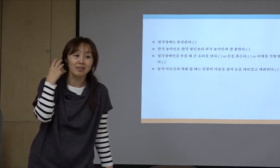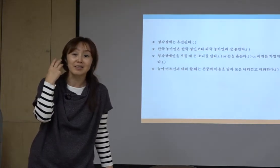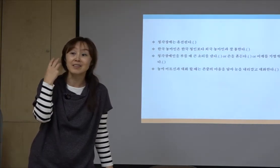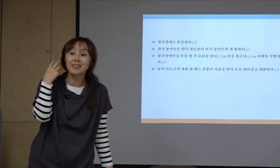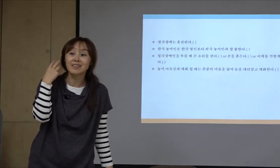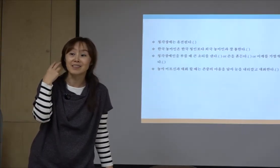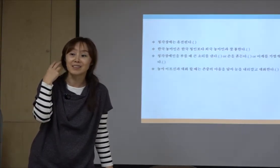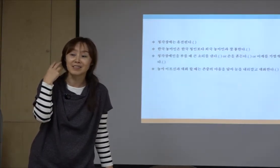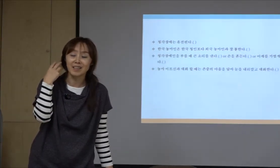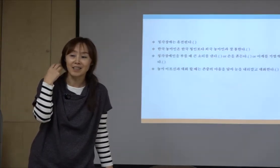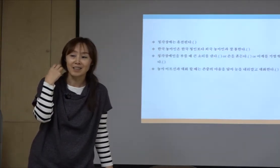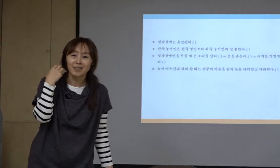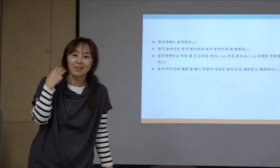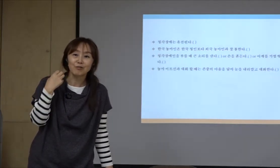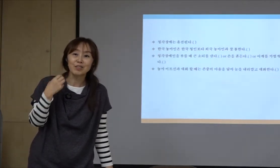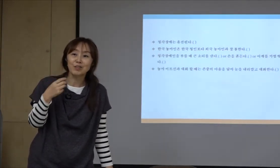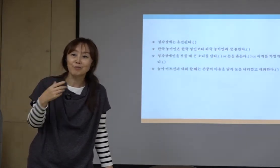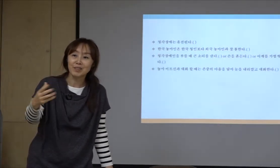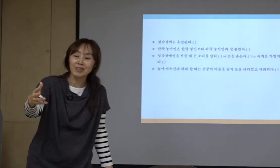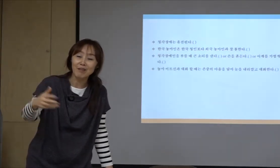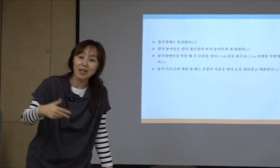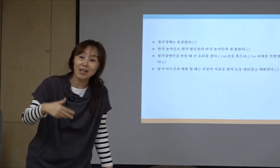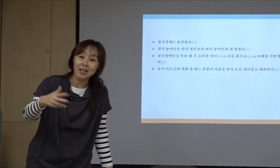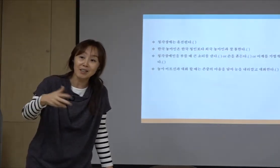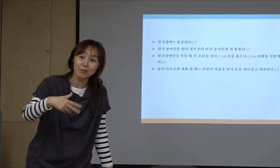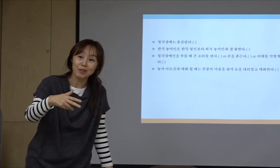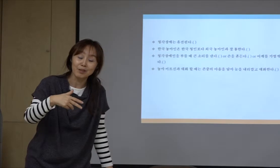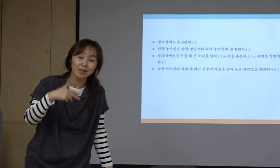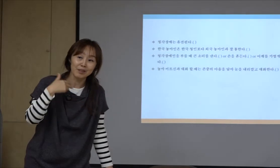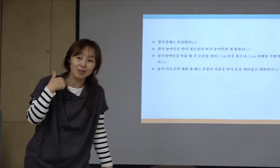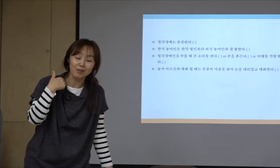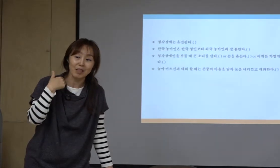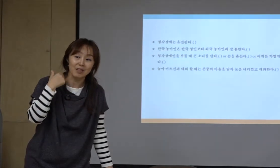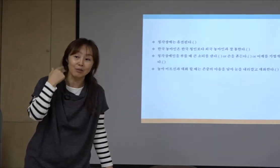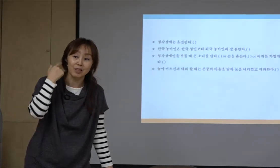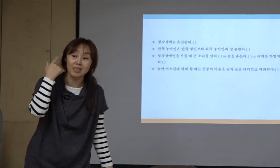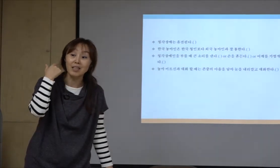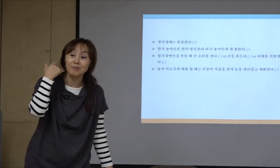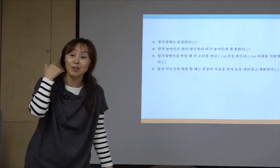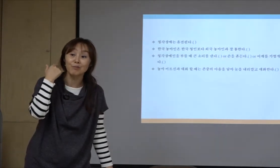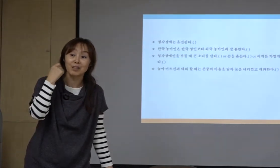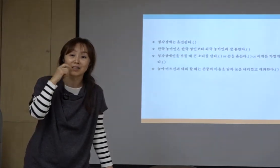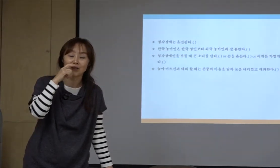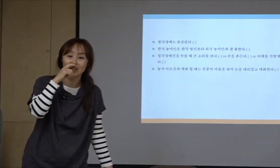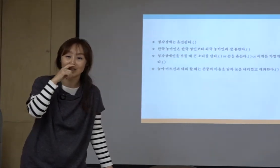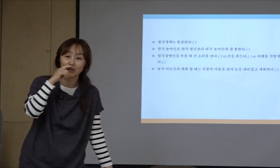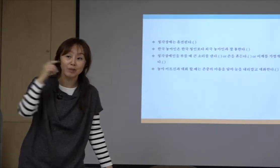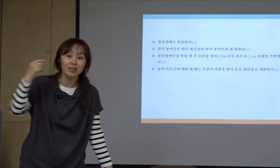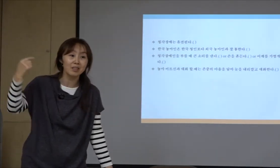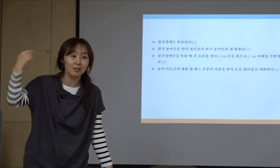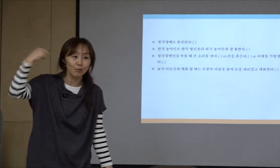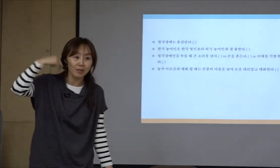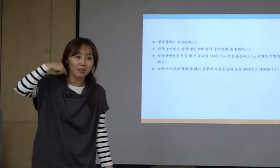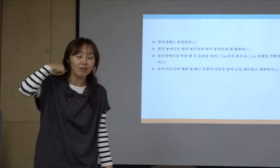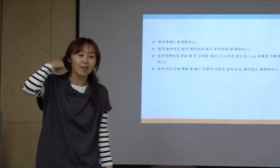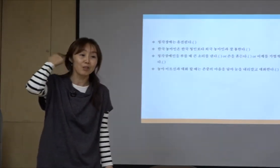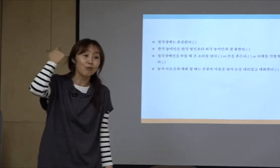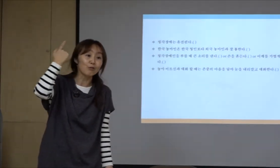그러니까 들리긴 들리는데 우리처럼 이렇게 대화 소리처럼 안 들리고 기계음처럼 들린다고 하더라고요. 왜냐면 기계를 통해서 전류를